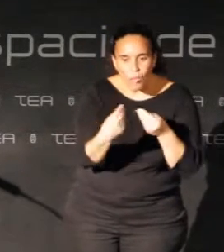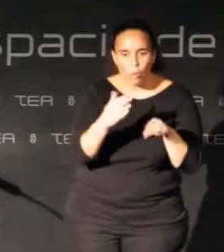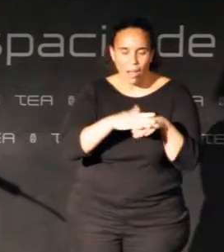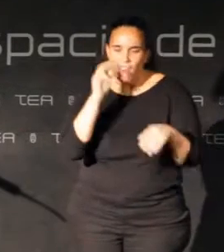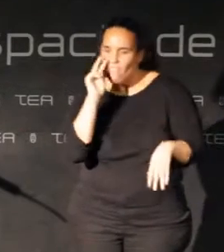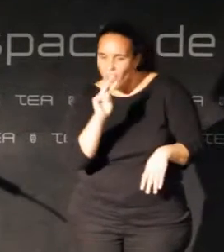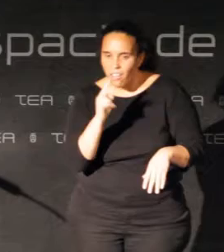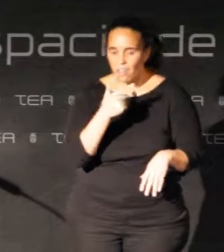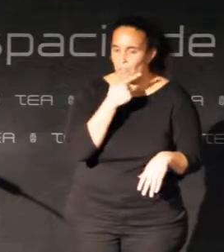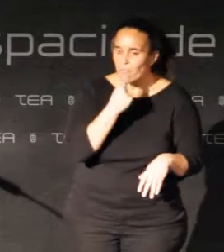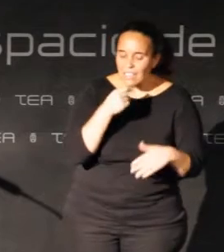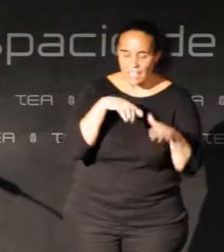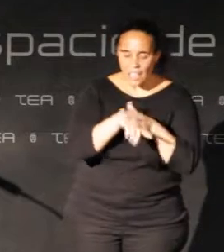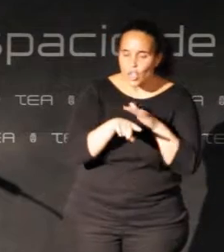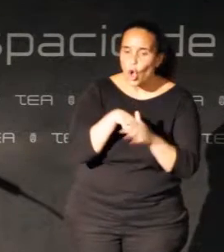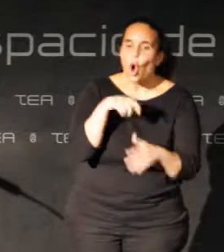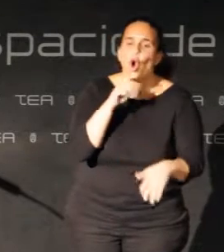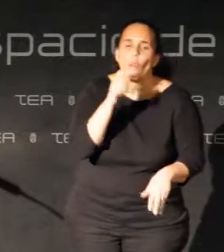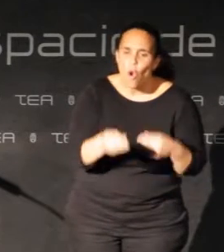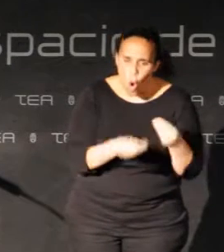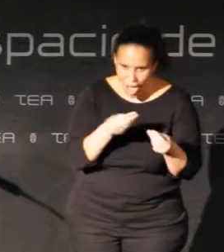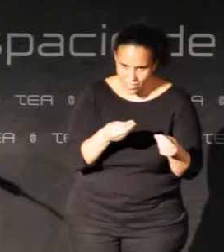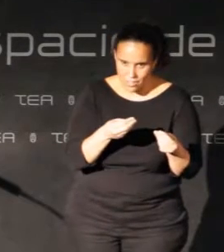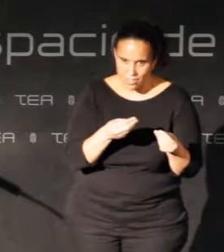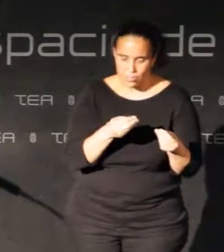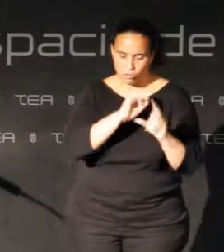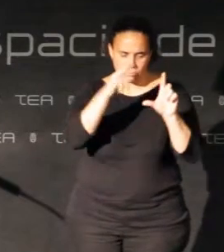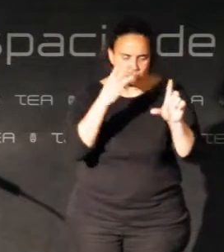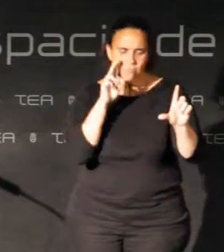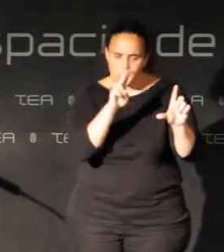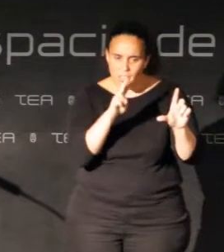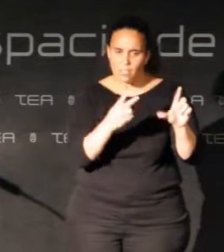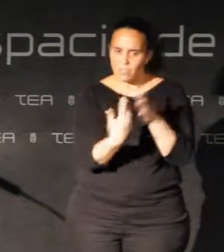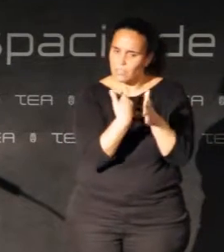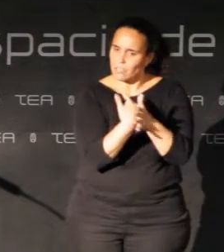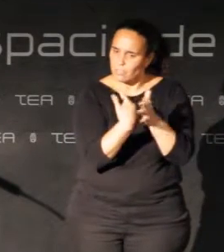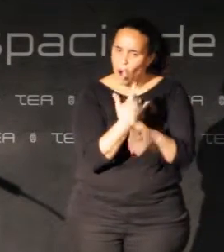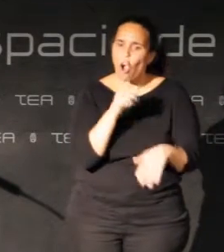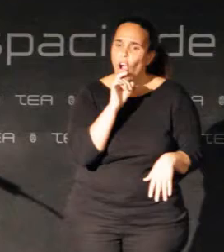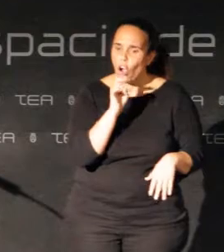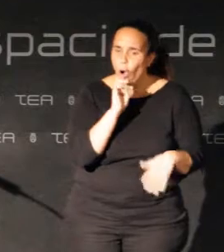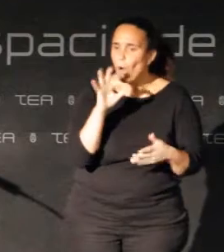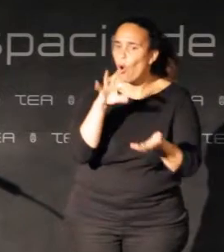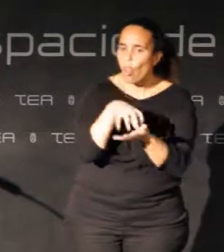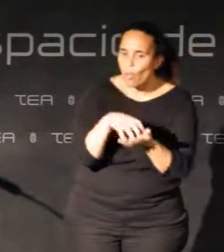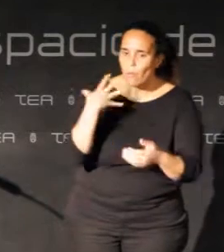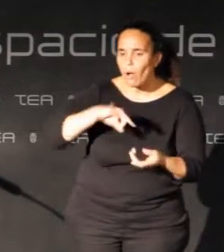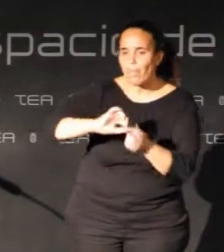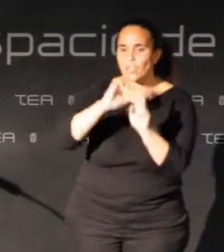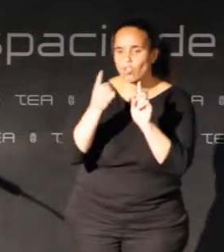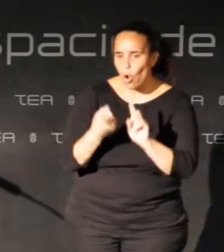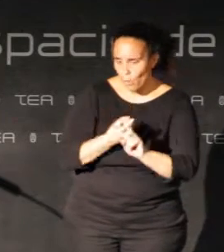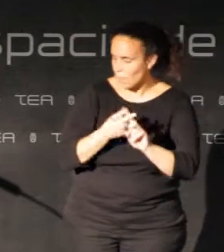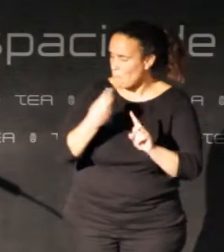mismo momento en que se realizan las gestiones, pues cómo se realizan y se puedan resolver las dudas que tengan en el mismo momento, como digo, en el mismo momento